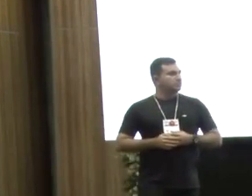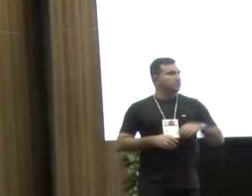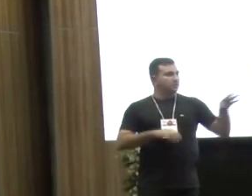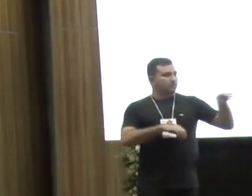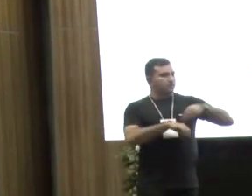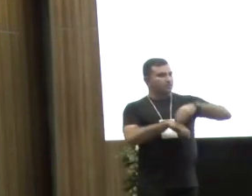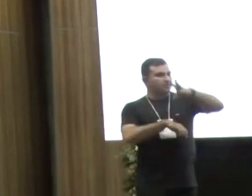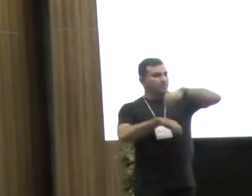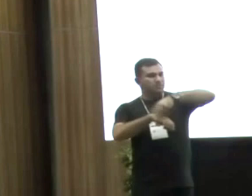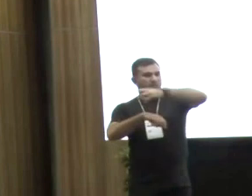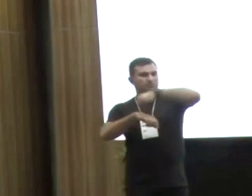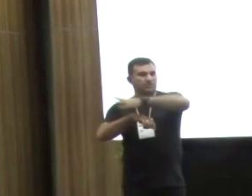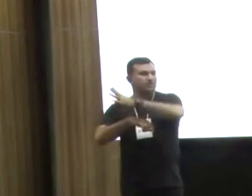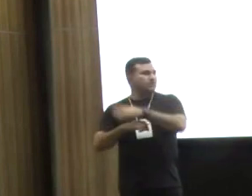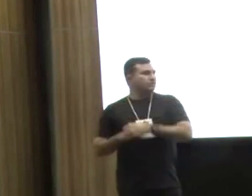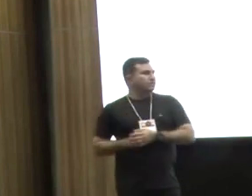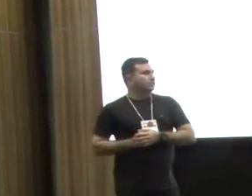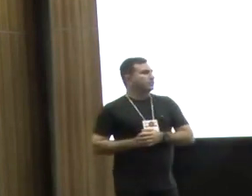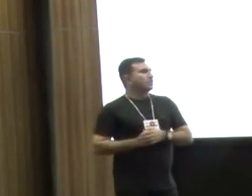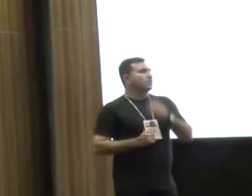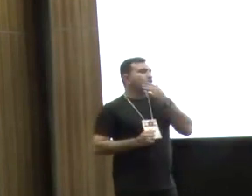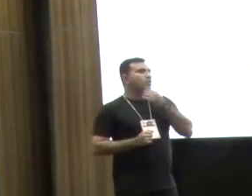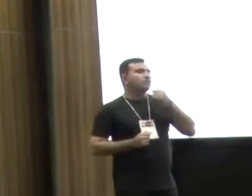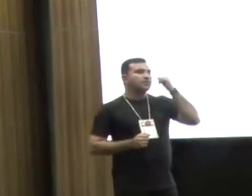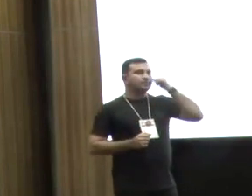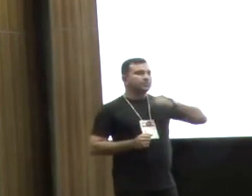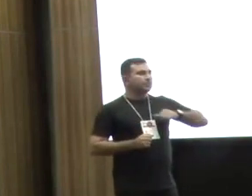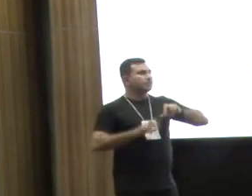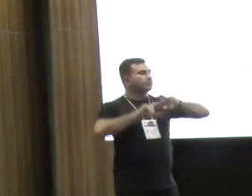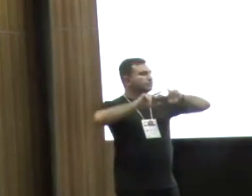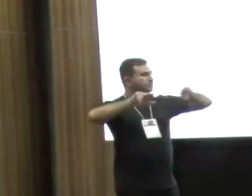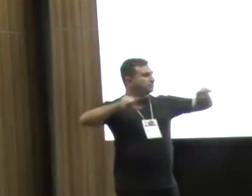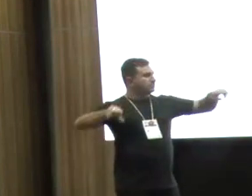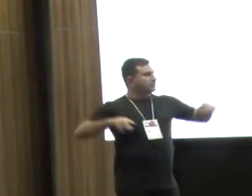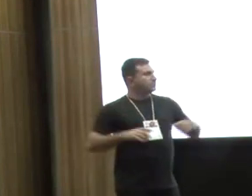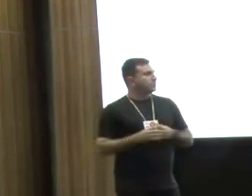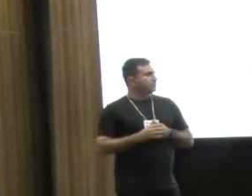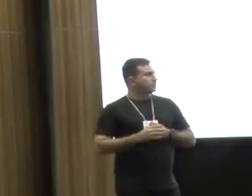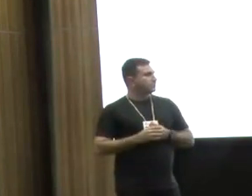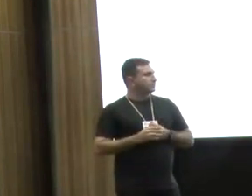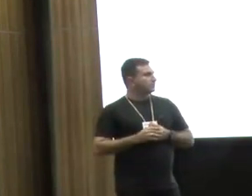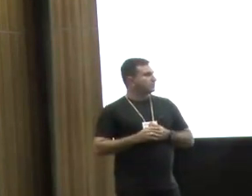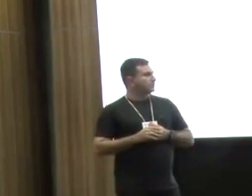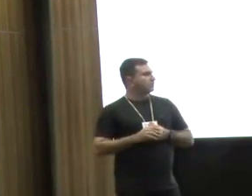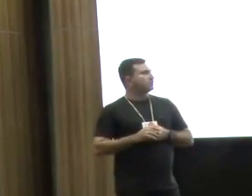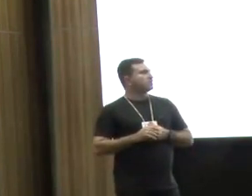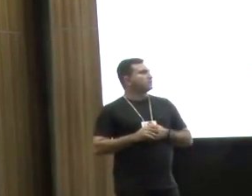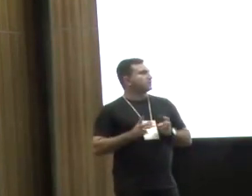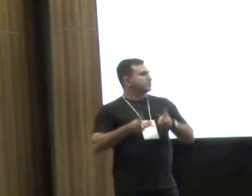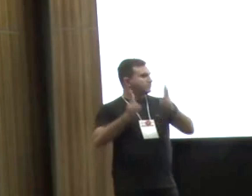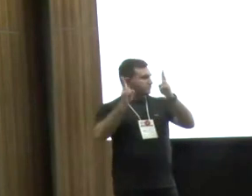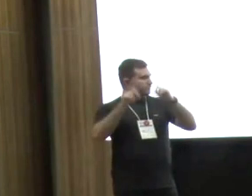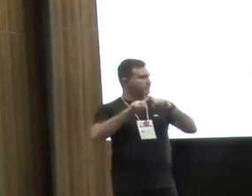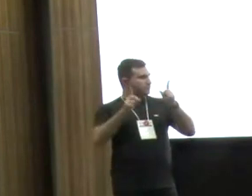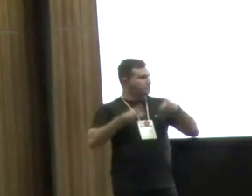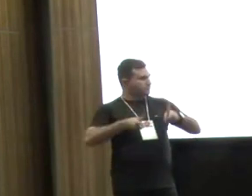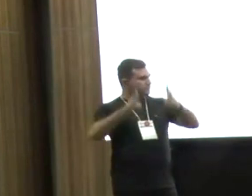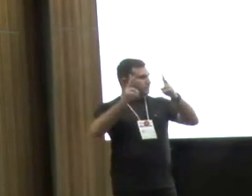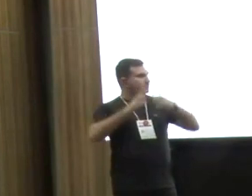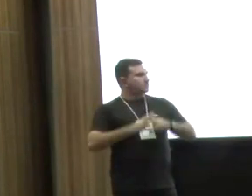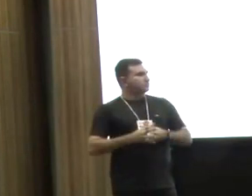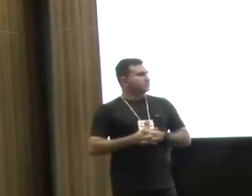inverdades, homens e mulheres. E isso também, mas continuemos.